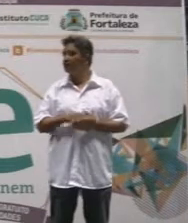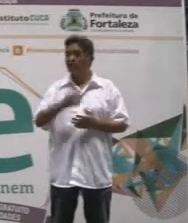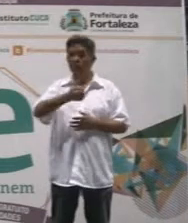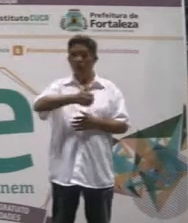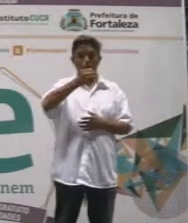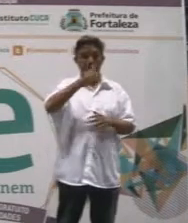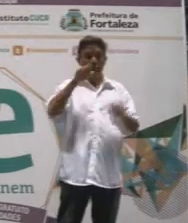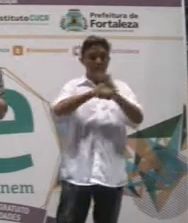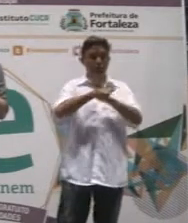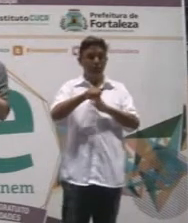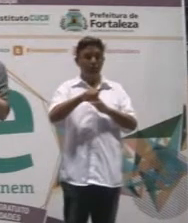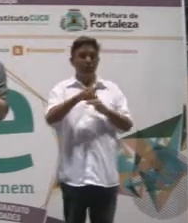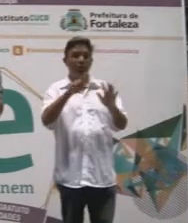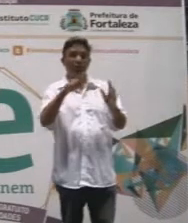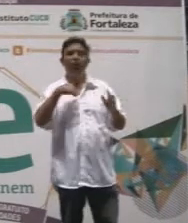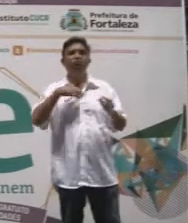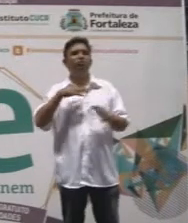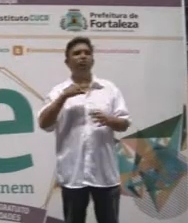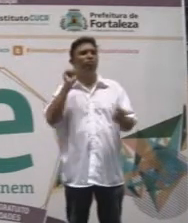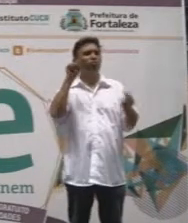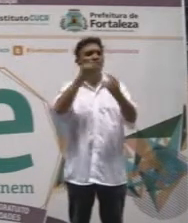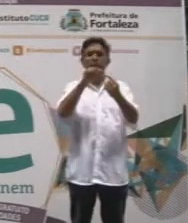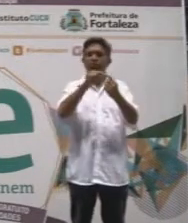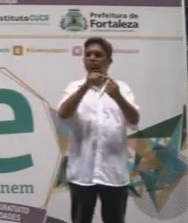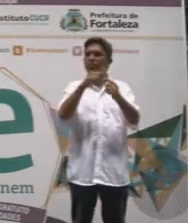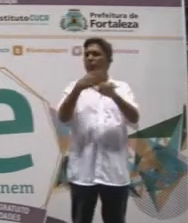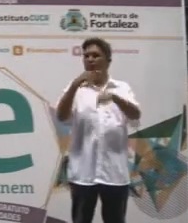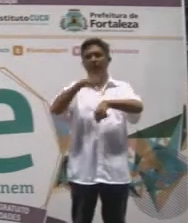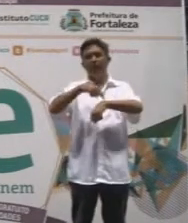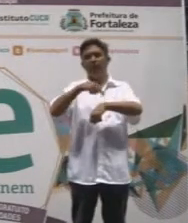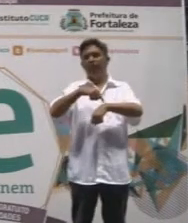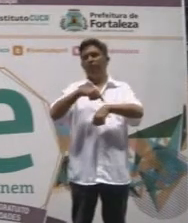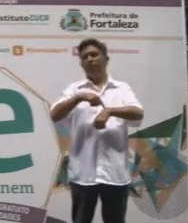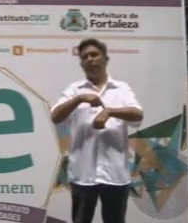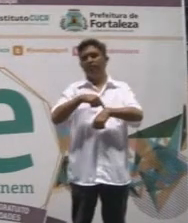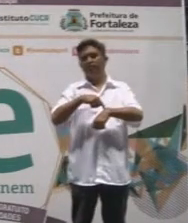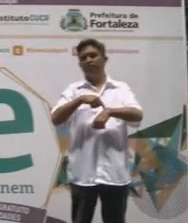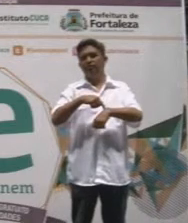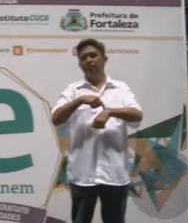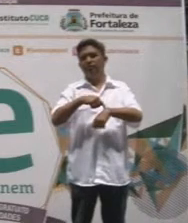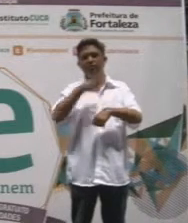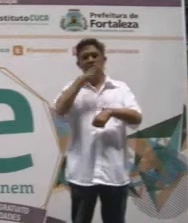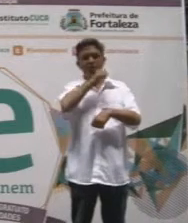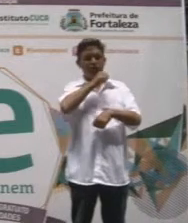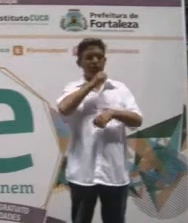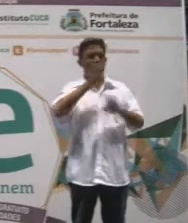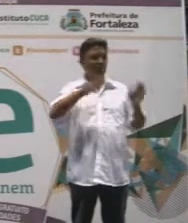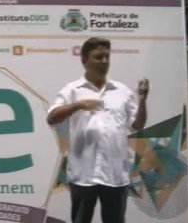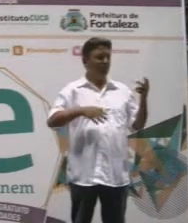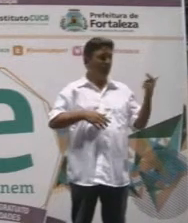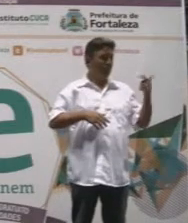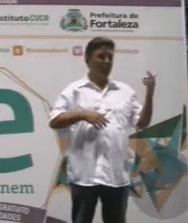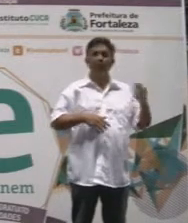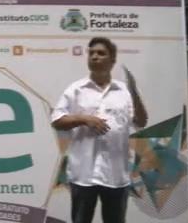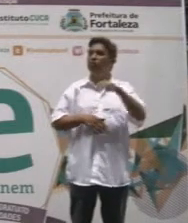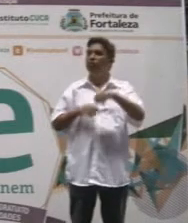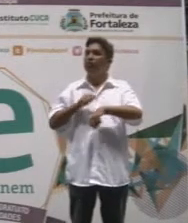Primeira questão. Gente, eu vou ser muito objetivo nas questões por uma questão de tempo, tá certo? Questão de tempo, que o Normando está aqui, já é a segunda cutucada que ele me dá por causa do